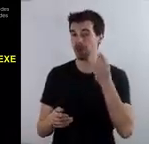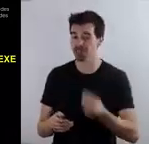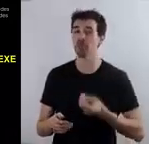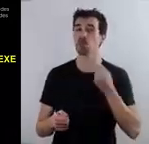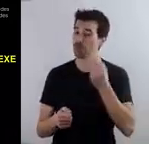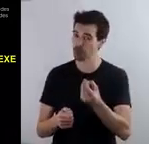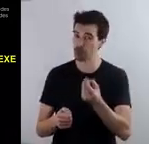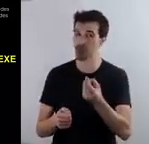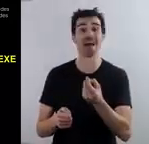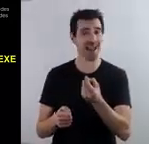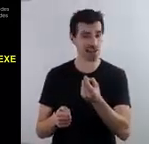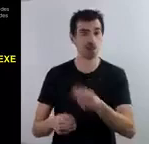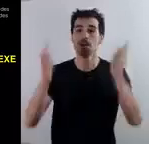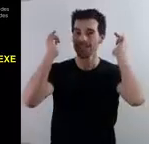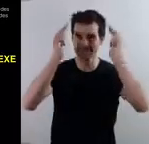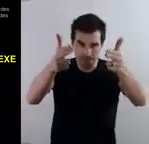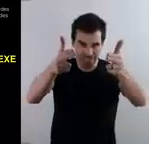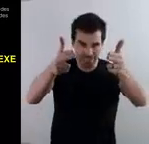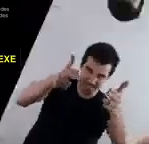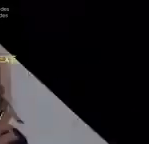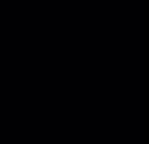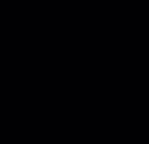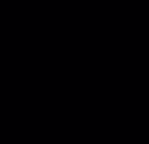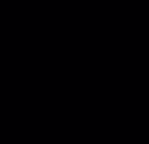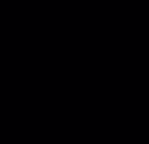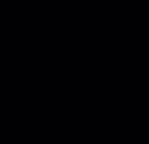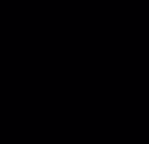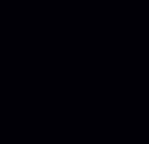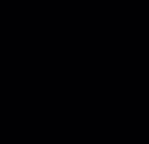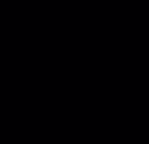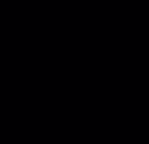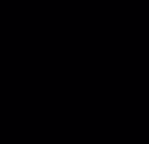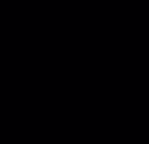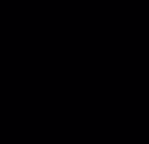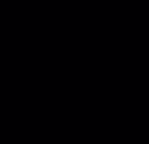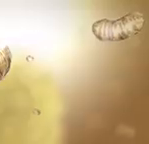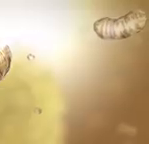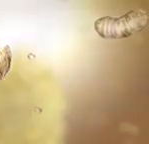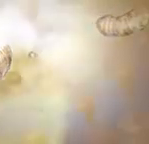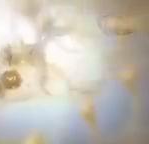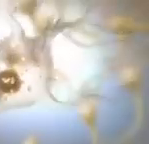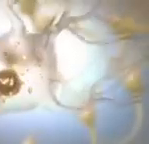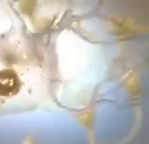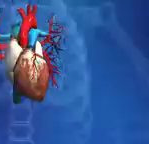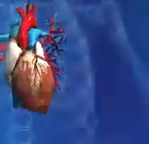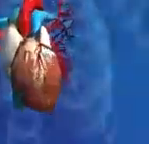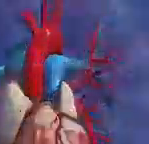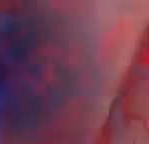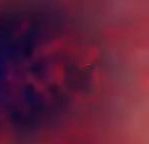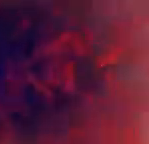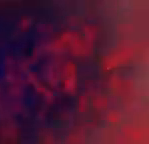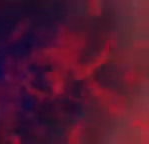comment l'ensemble fonctionne. Allez go, c'est parti! 1, 2, 3, listen.